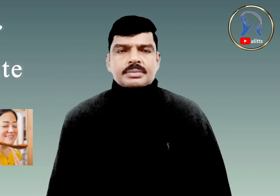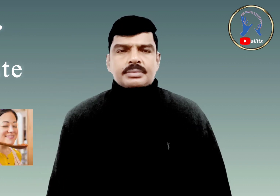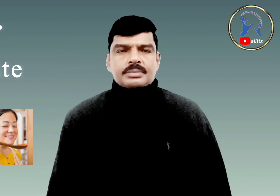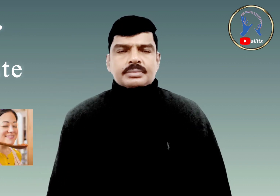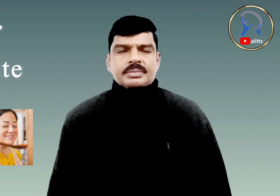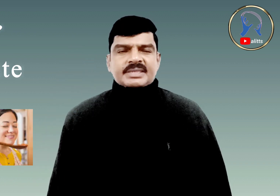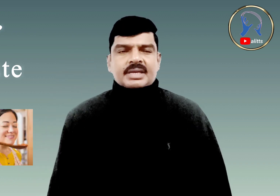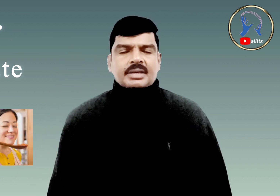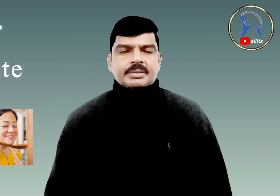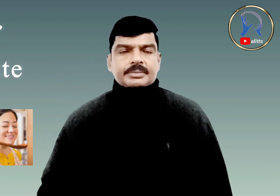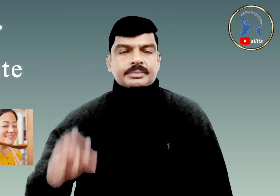मज़ा।